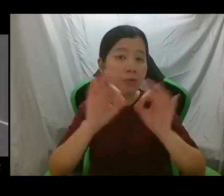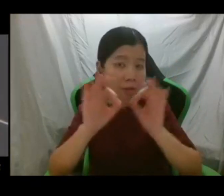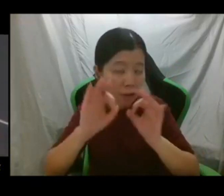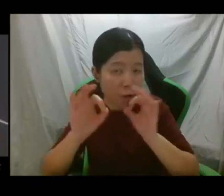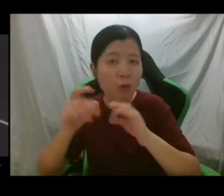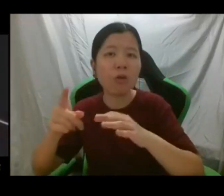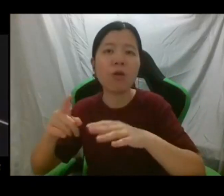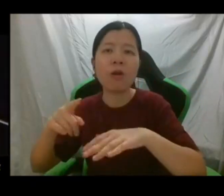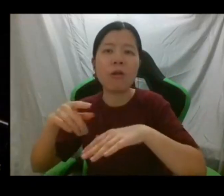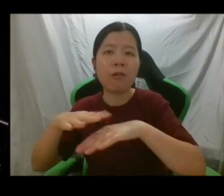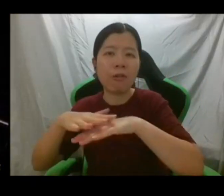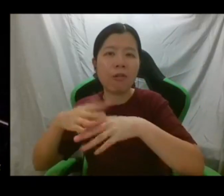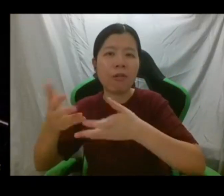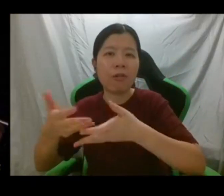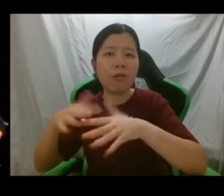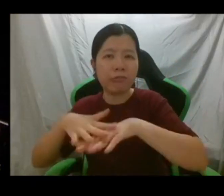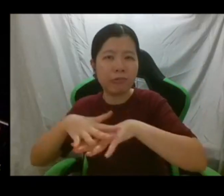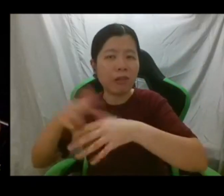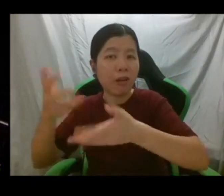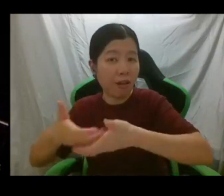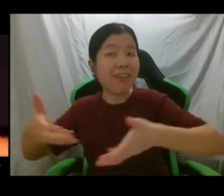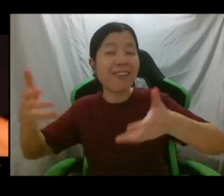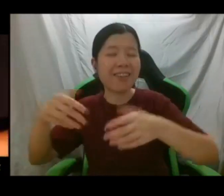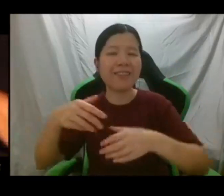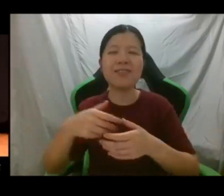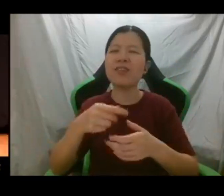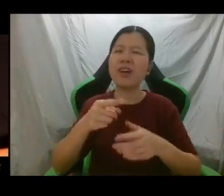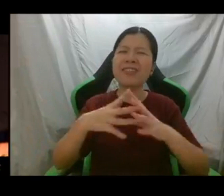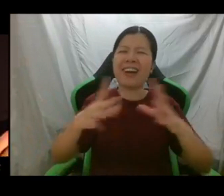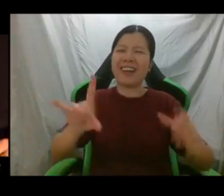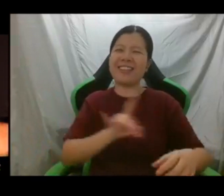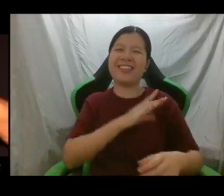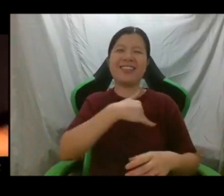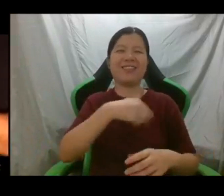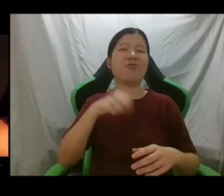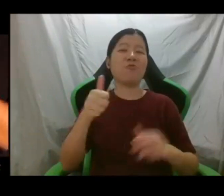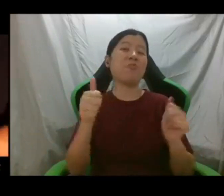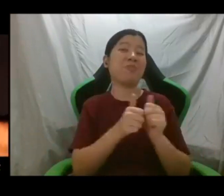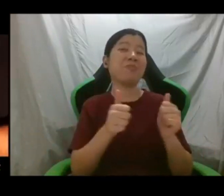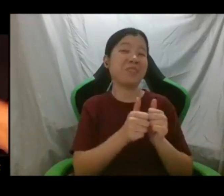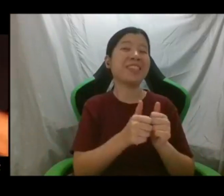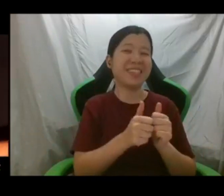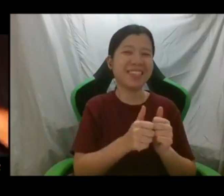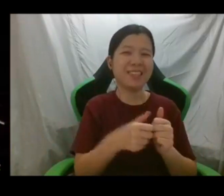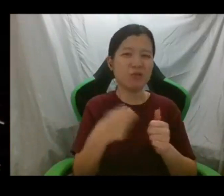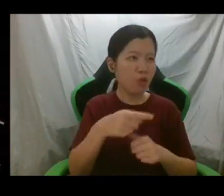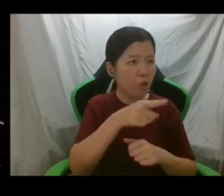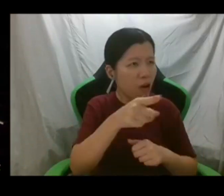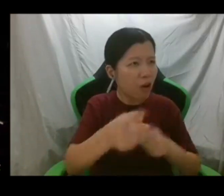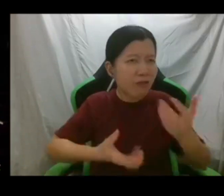大自然真係我哋嘅好朋友啊！ 仲係一個大嘅寶藏